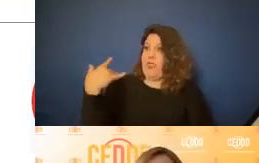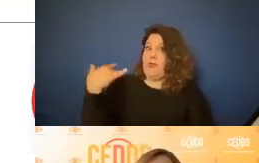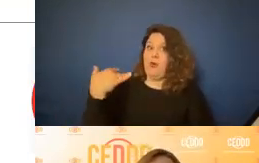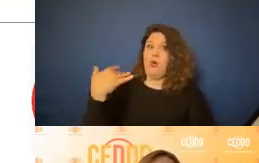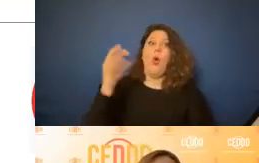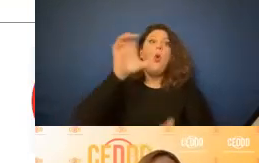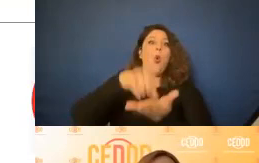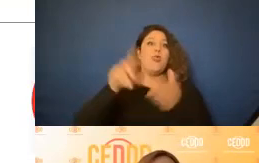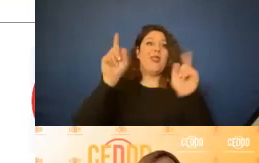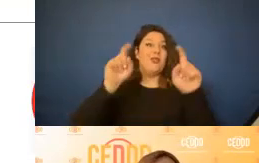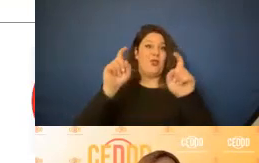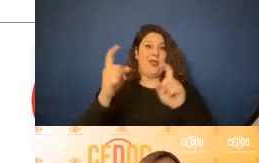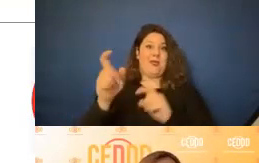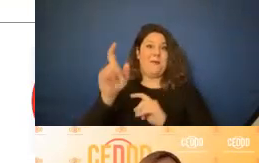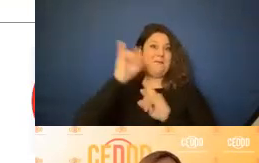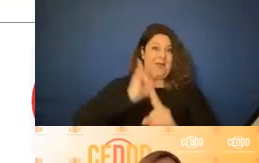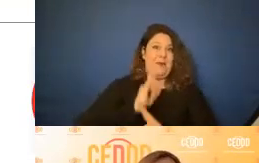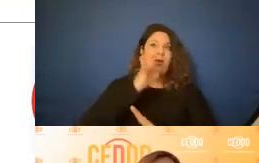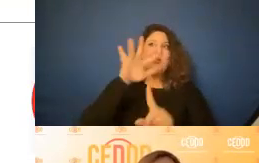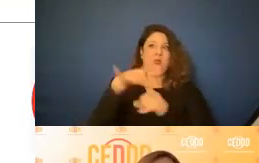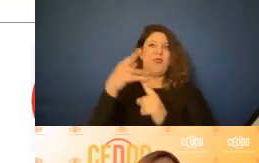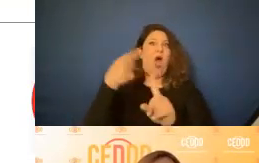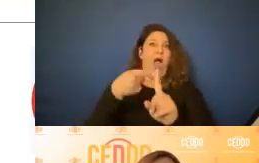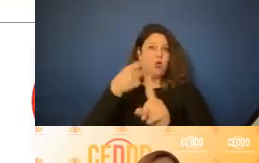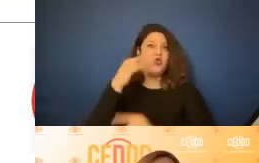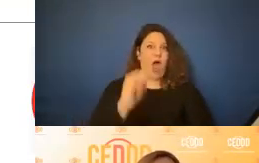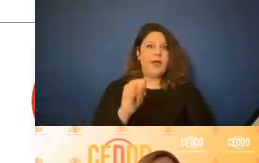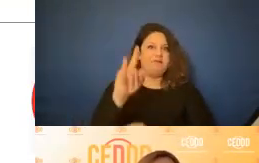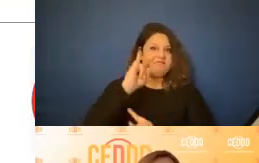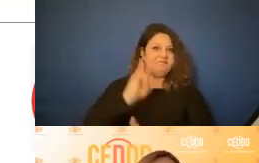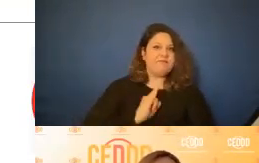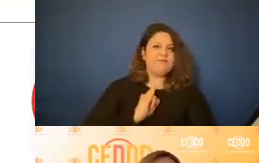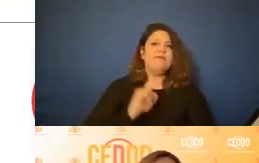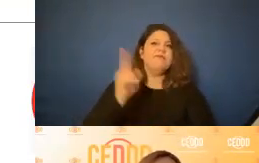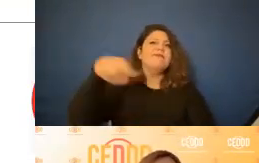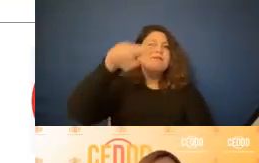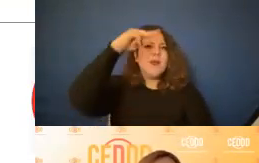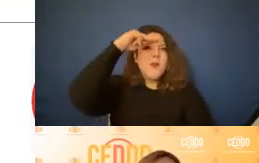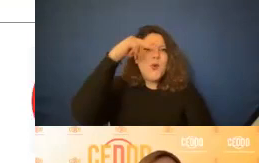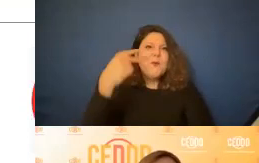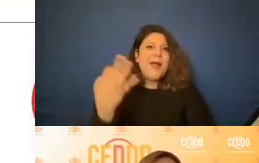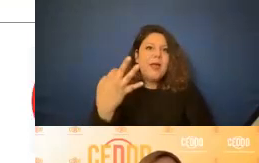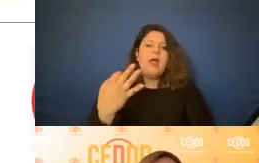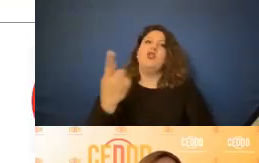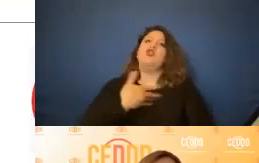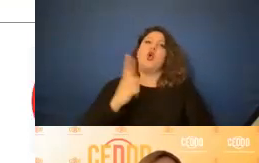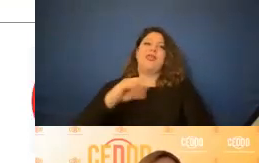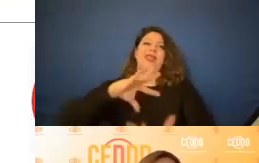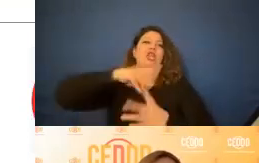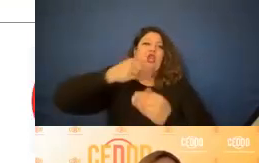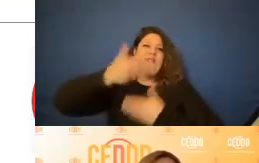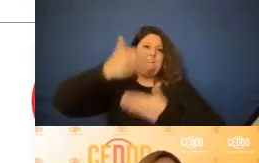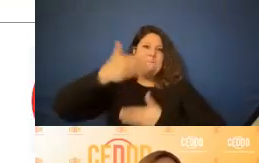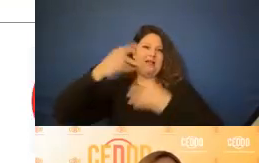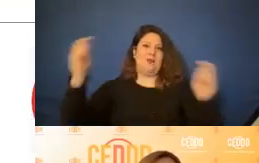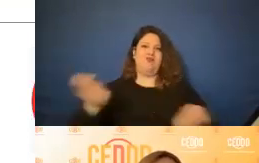centro docente que tenían un caso de acoso y lo que les preocupaba mucho es que saliera en la prensa. ¿Vale? Pues